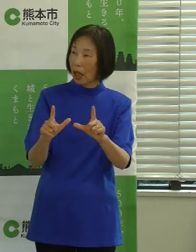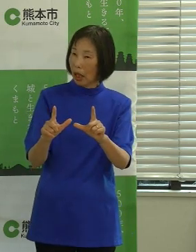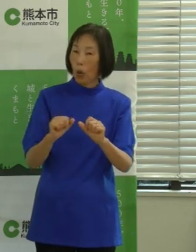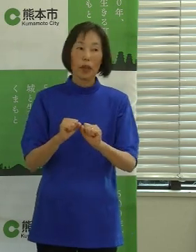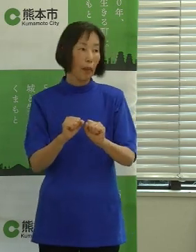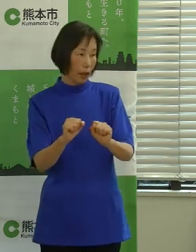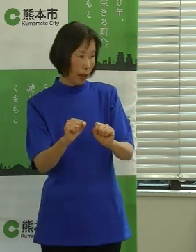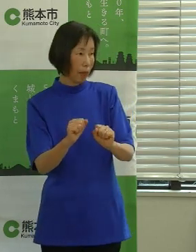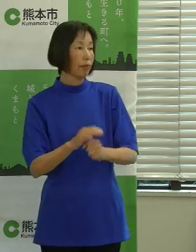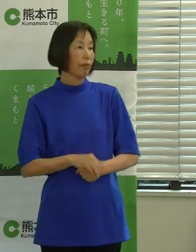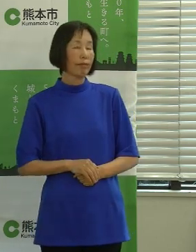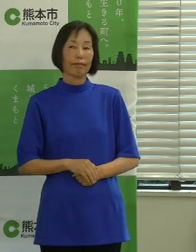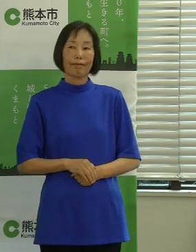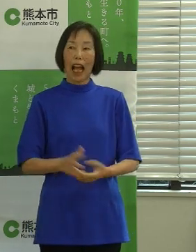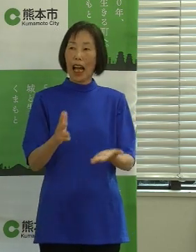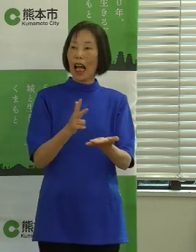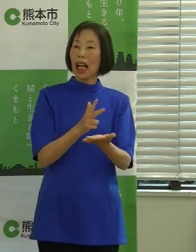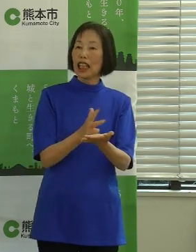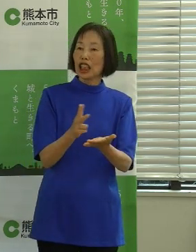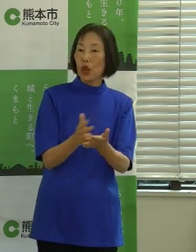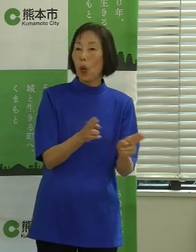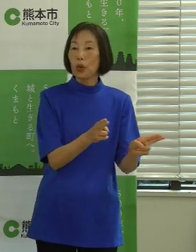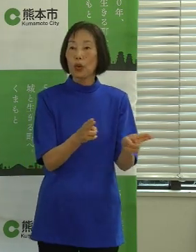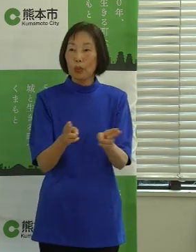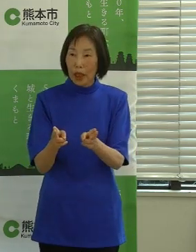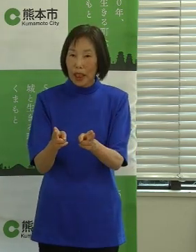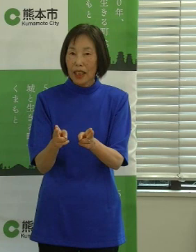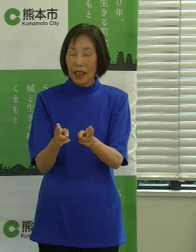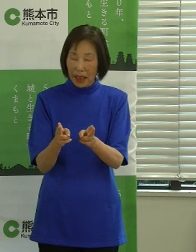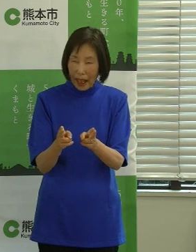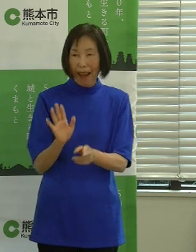ちょっと、資料を用意させていただきます。すいません。